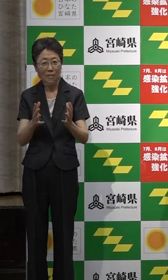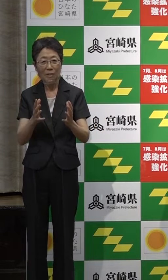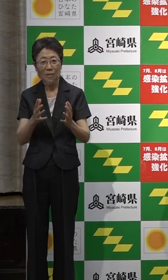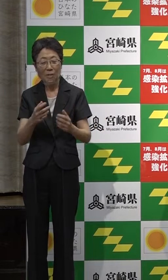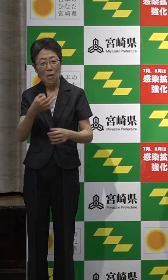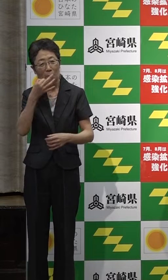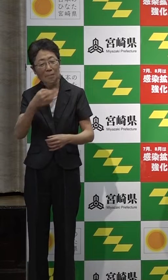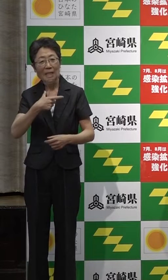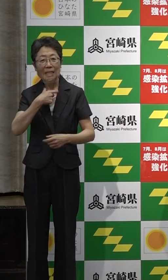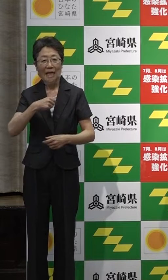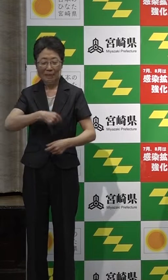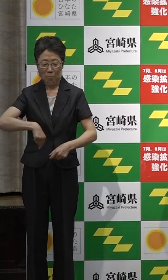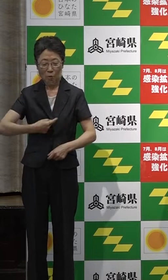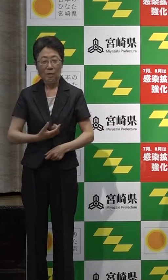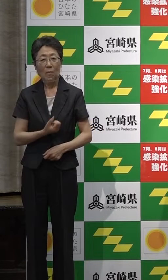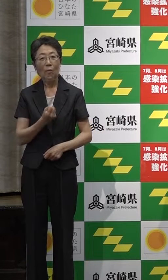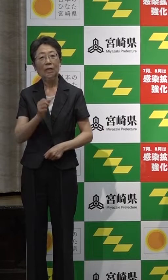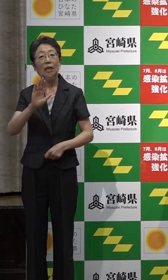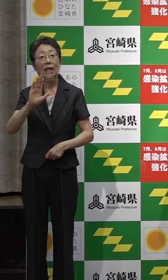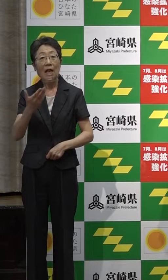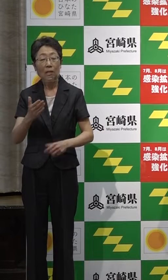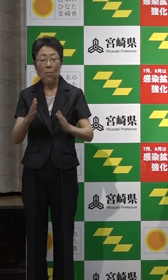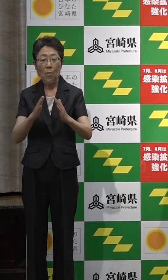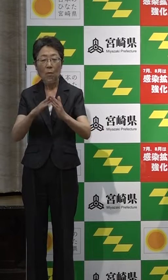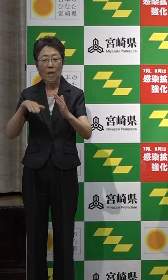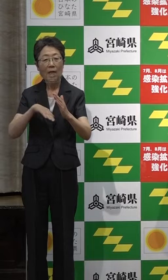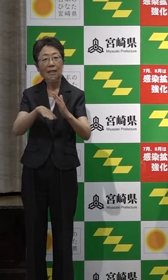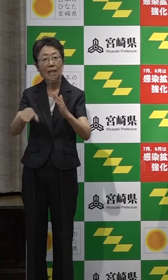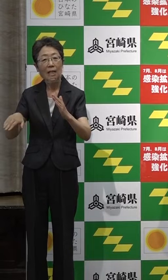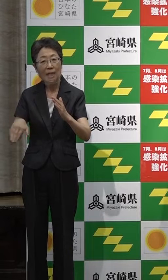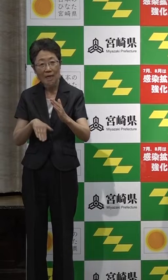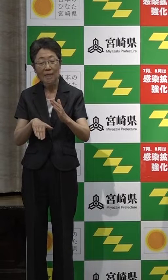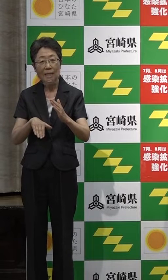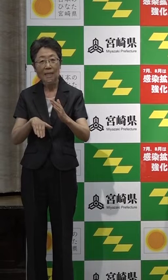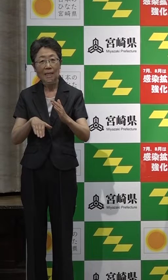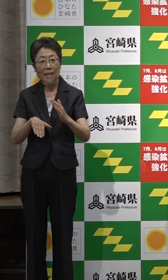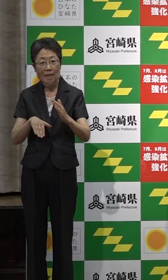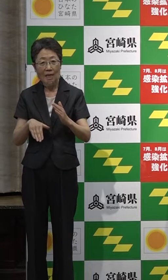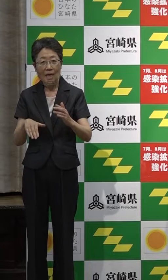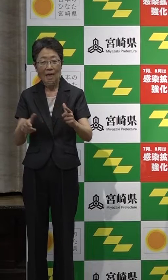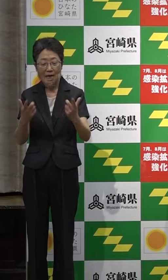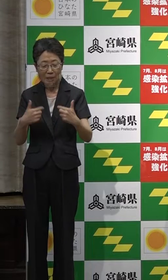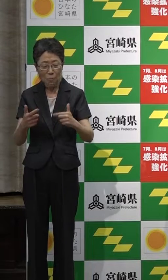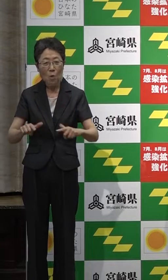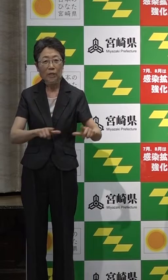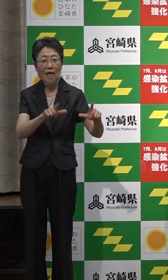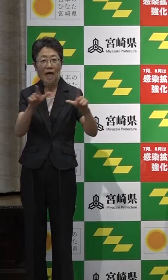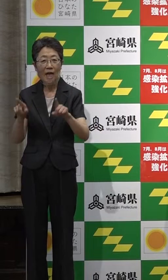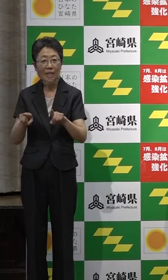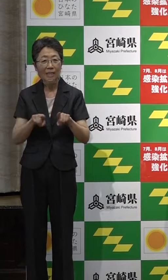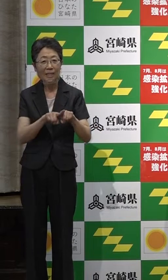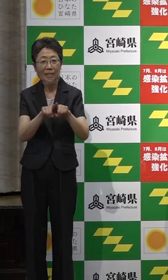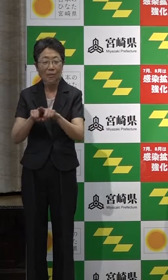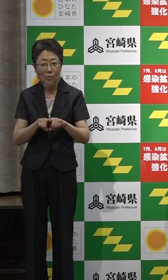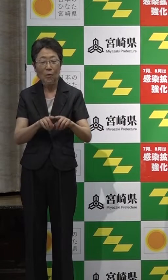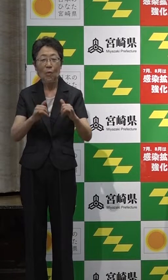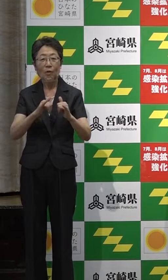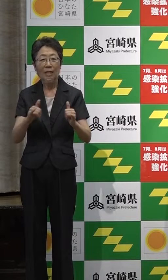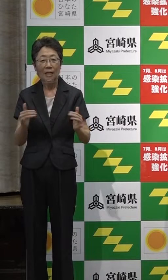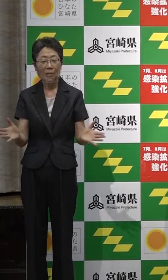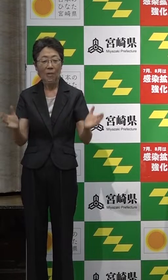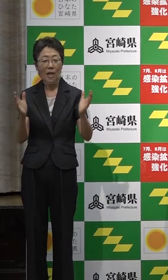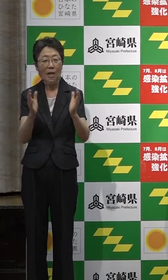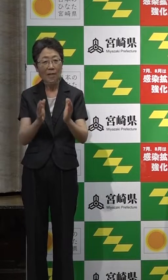ていただいて、今は自宅で日頃同じ生活を共にしている方と応援をしていただきたい